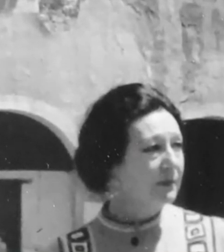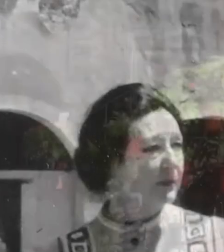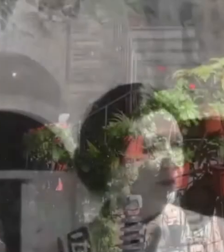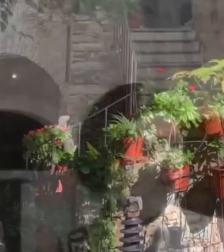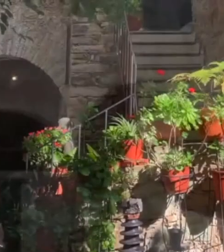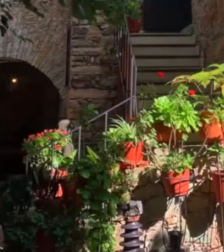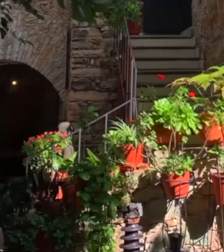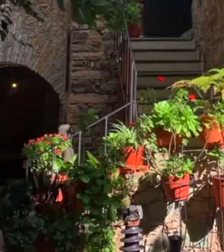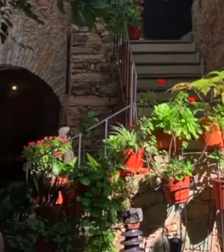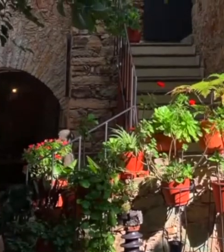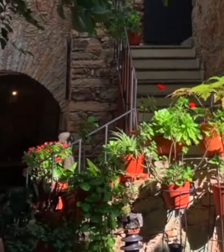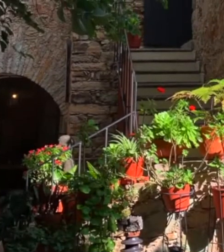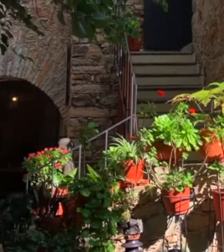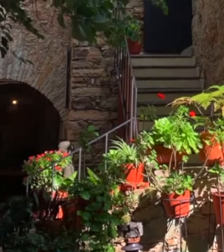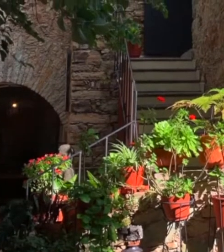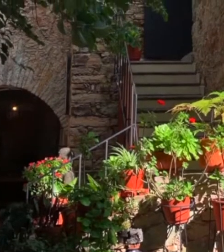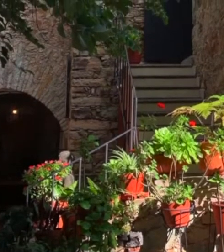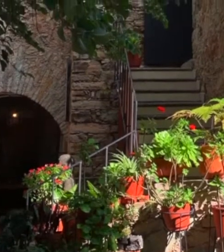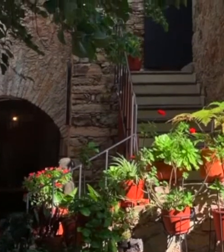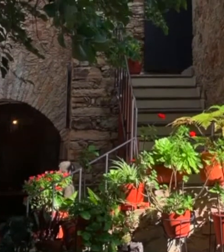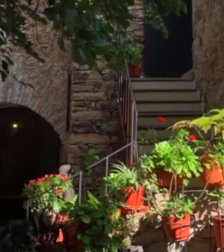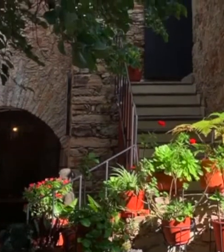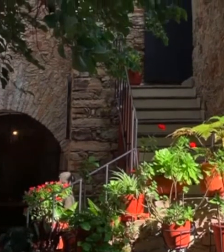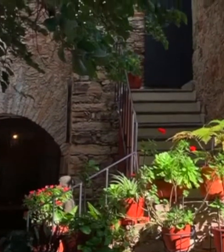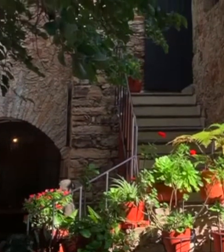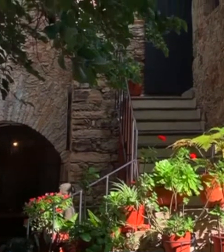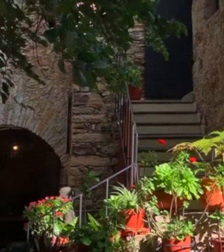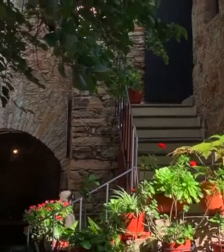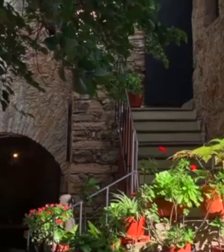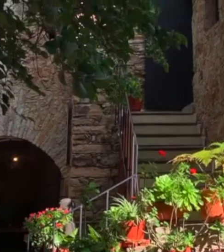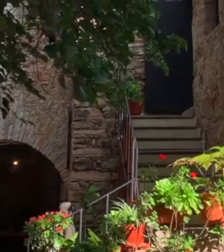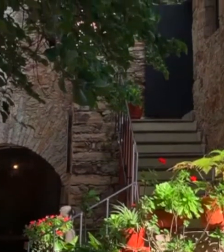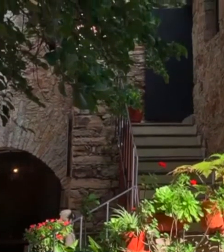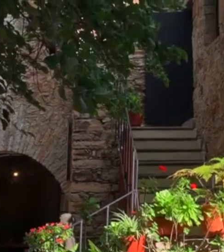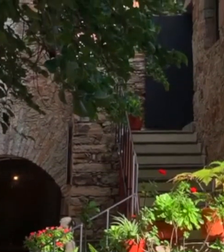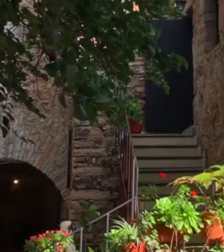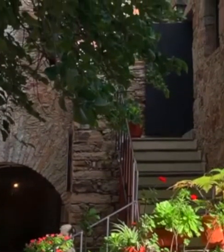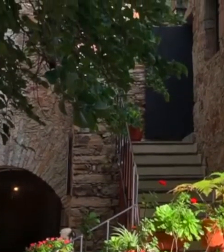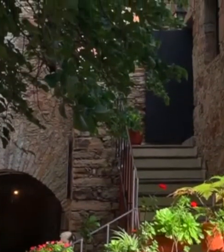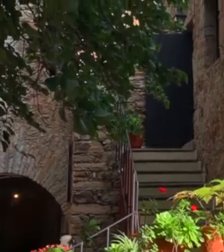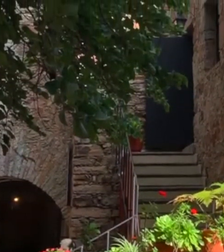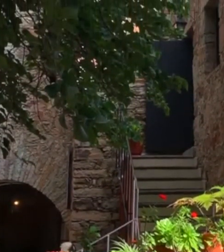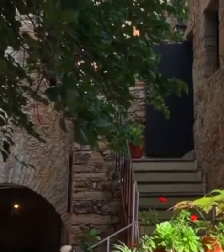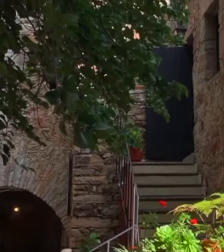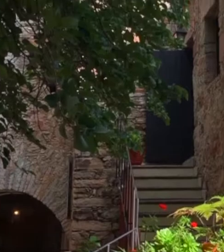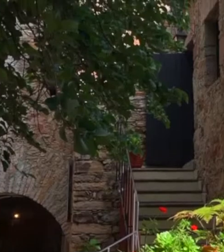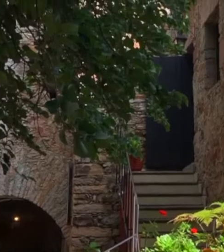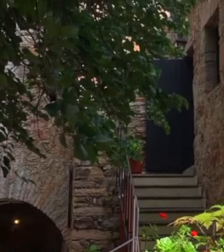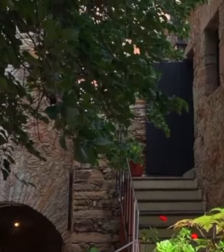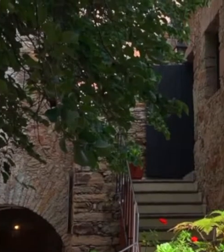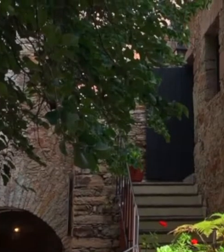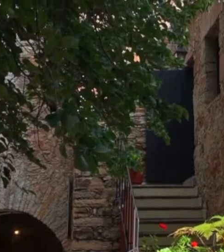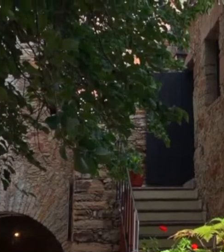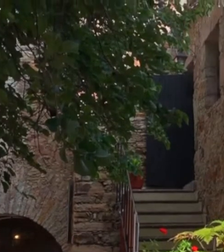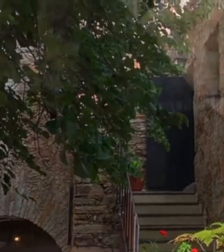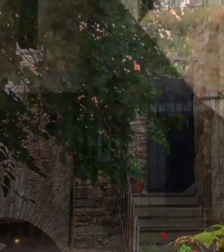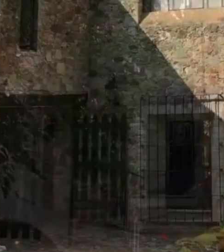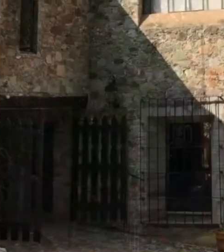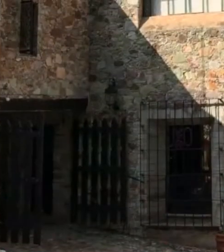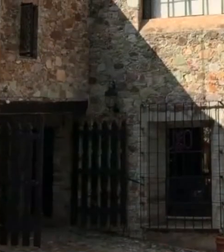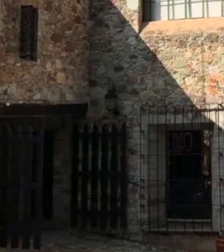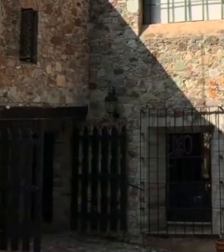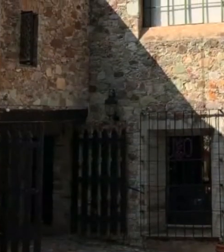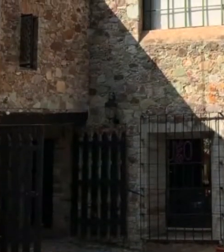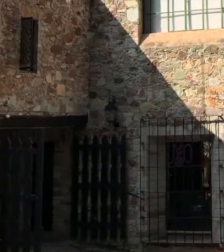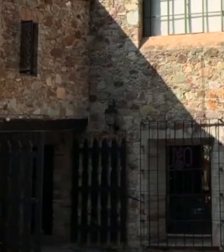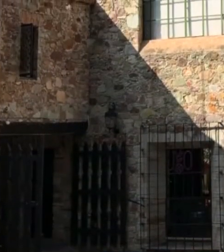ました。大きい家の方はもともとの所有者の住んでいた家で、まだそのまま保存されております。美術